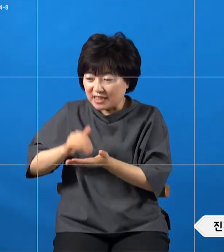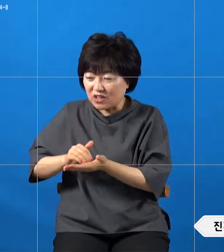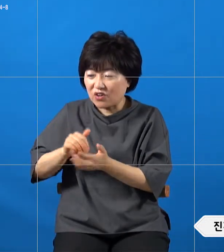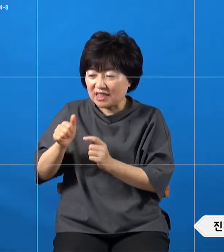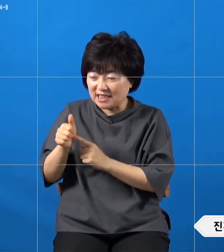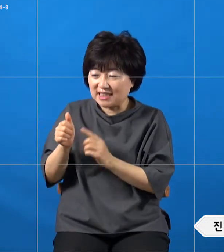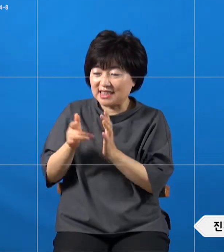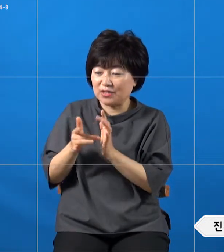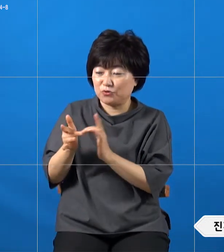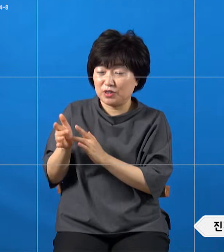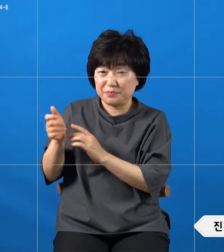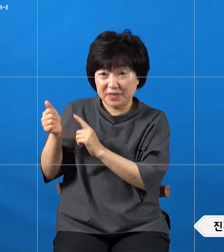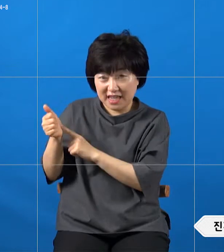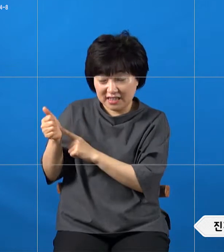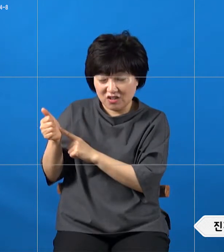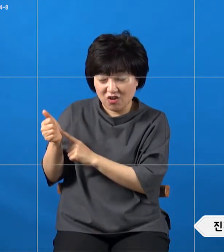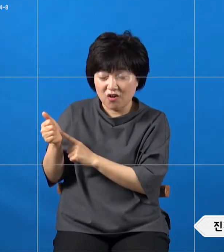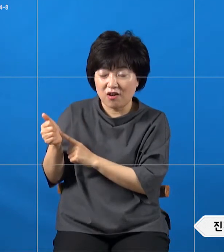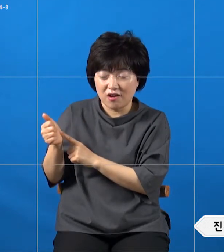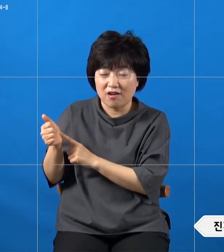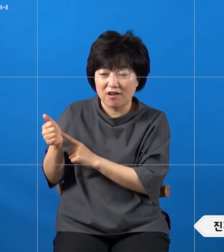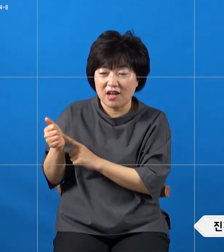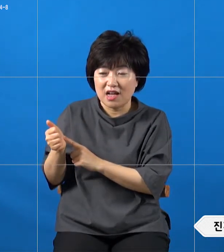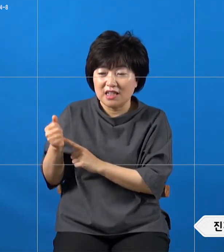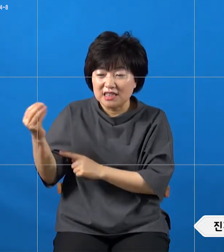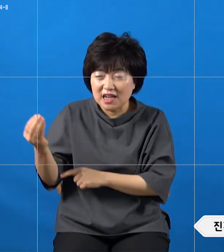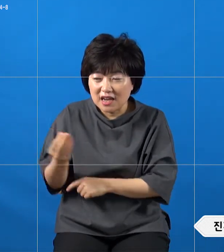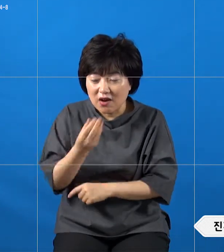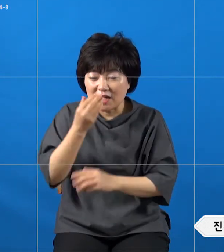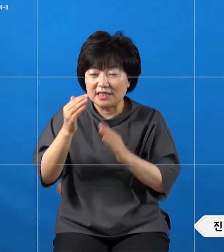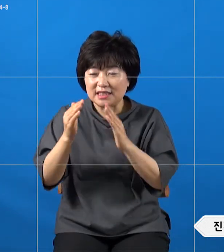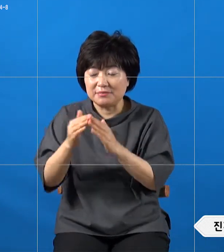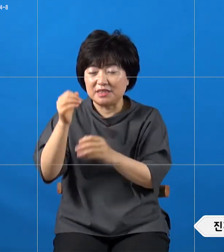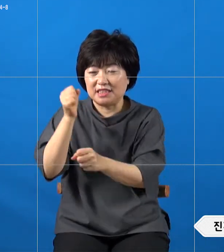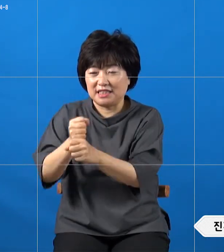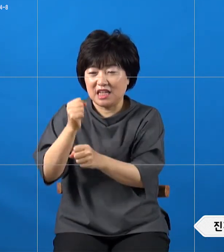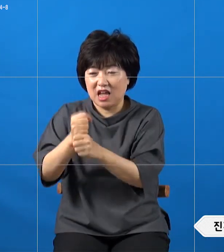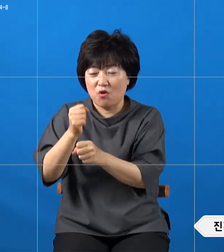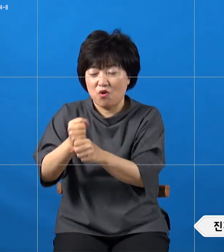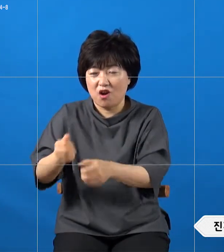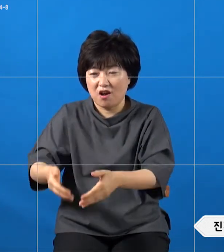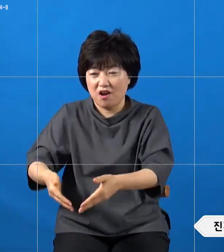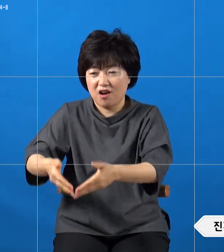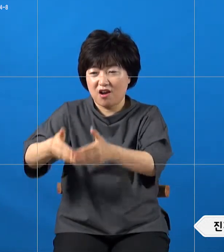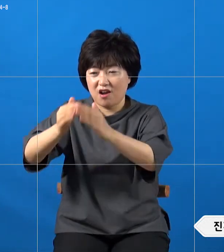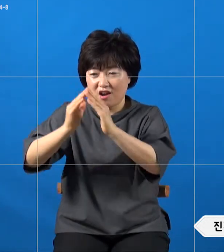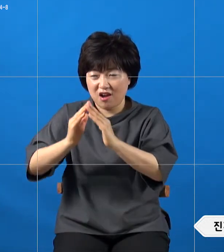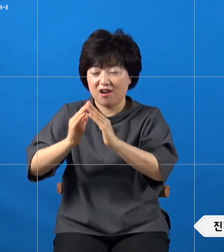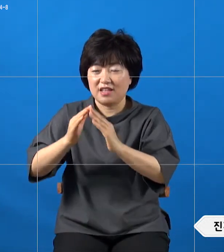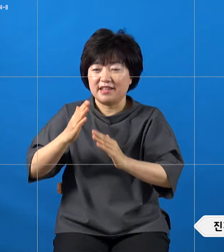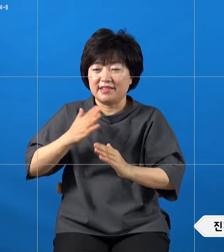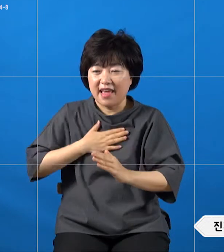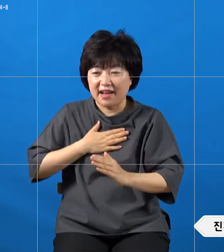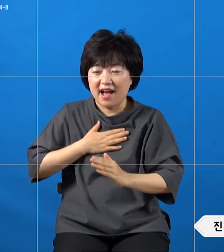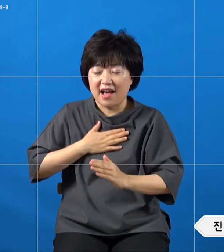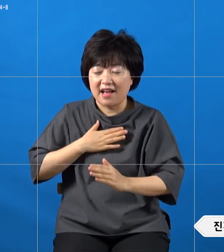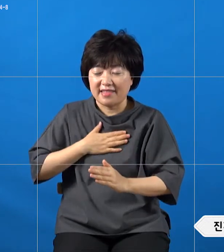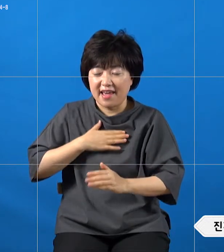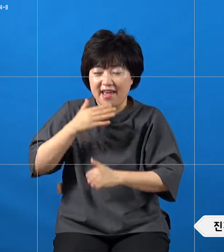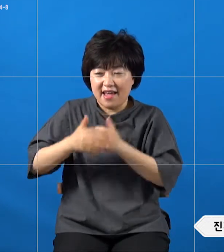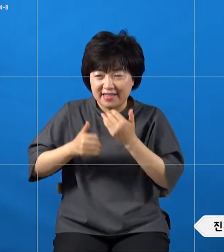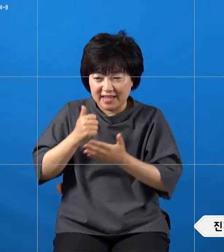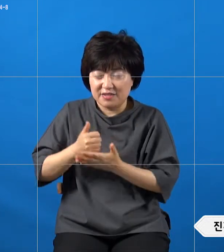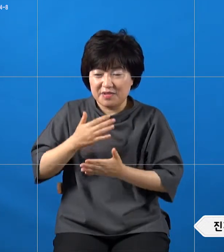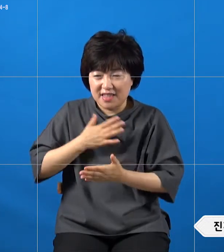반석이신 주님께서 신령한 집을 세워 가시는 내가 내 것으로 지은다